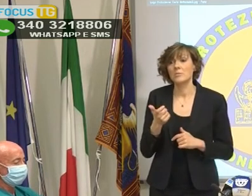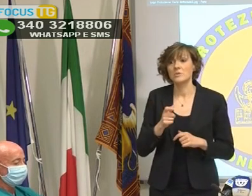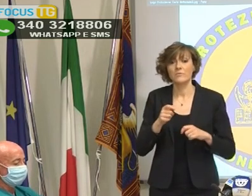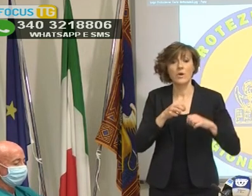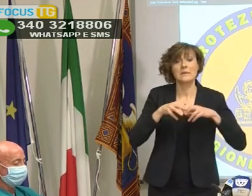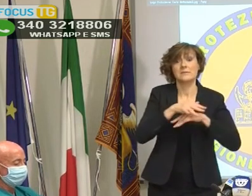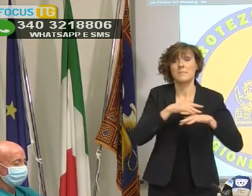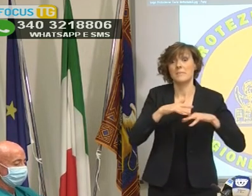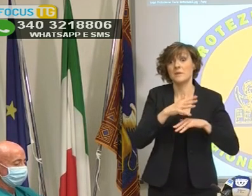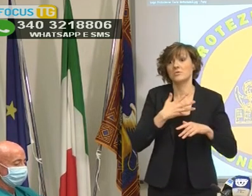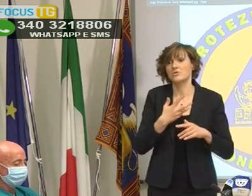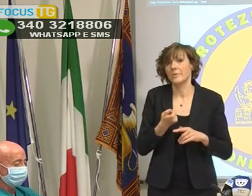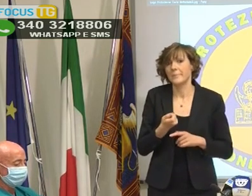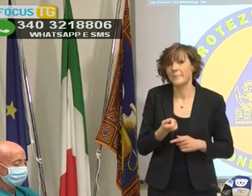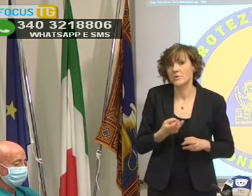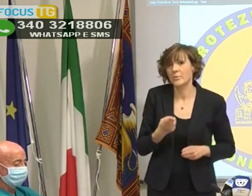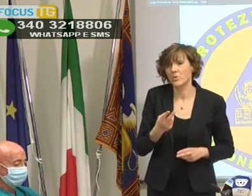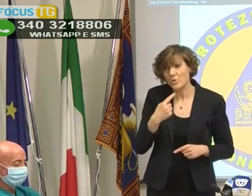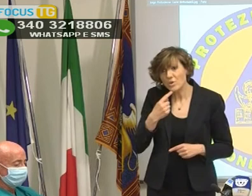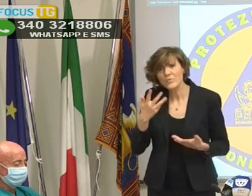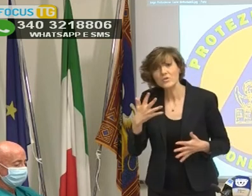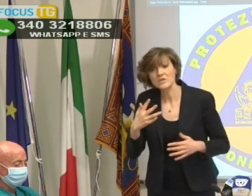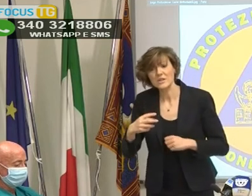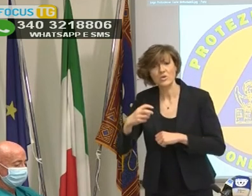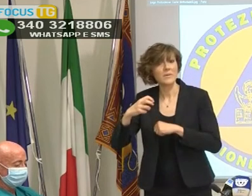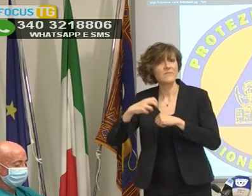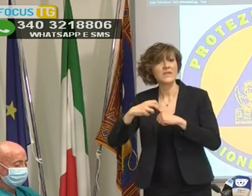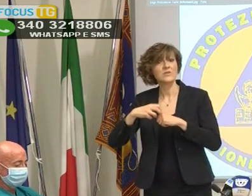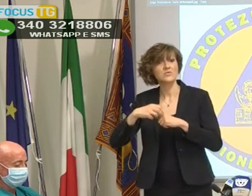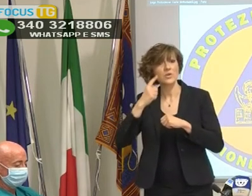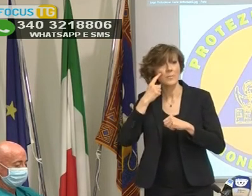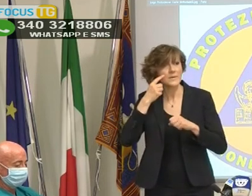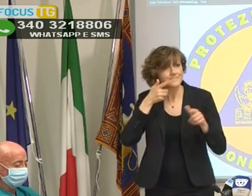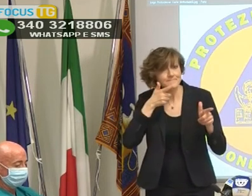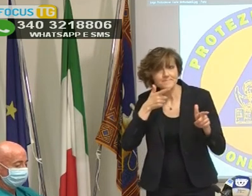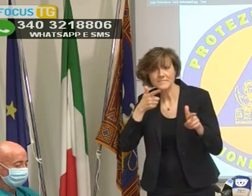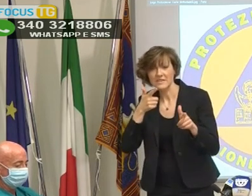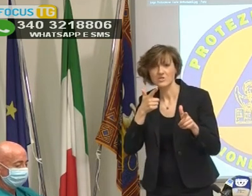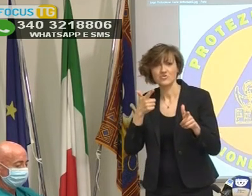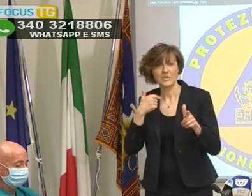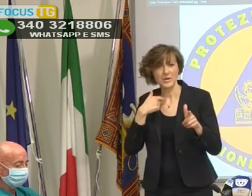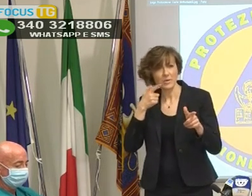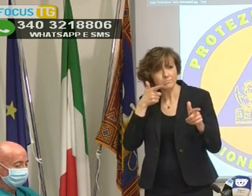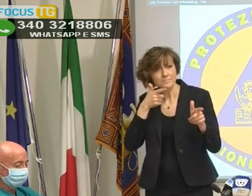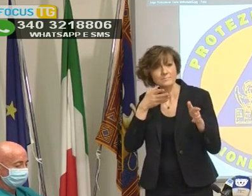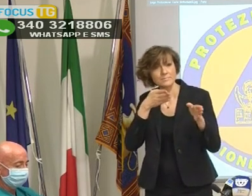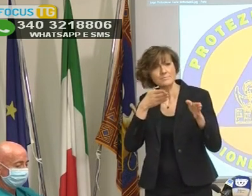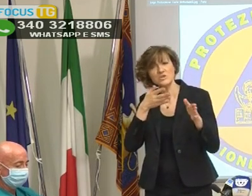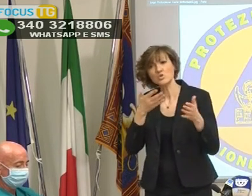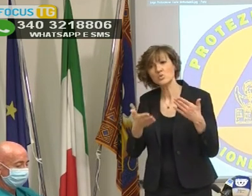assembramento, io l'ho sempre detto, no? Il virus non ha più un mitragliatore, ma è un ottimo cecchino, però se il proiettile che